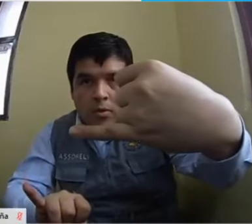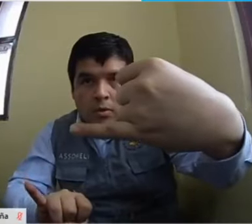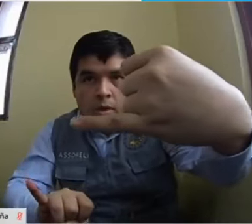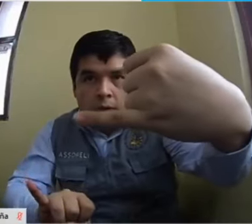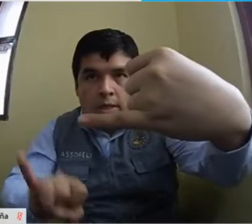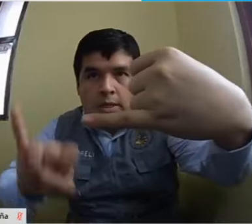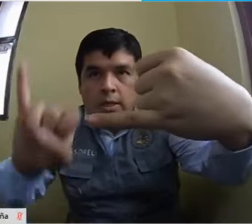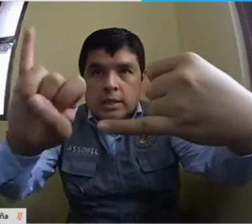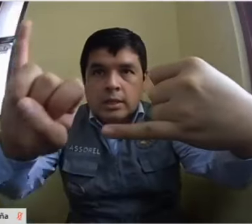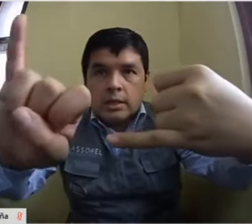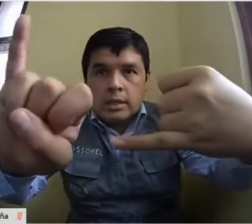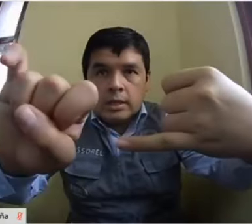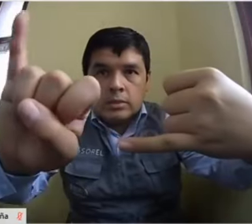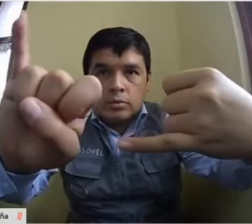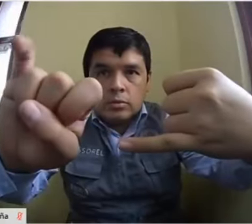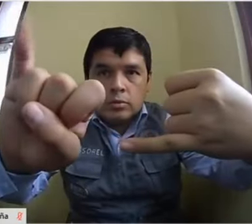se entrelazan